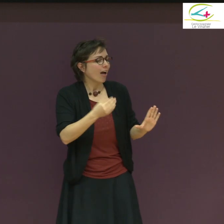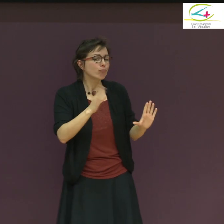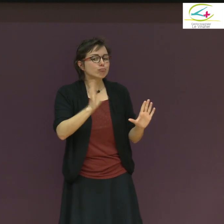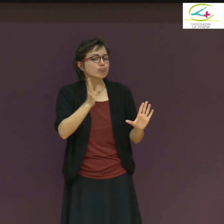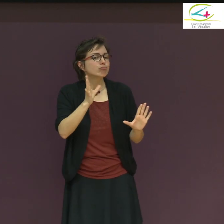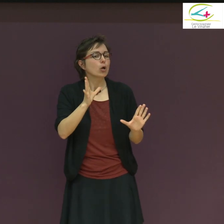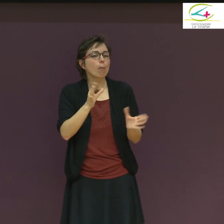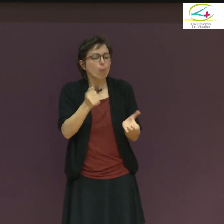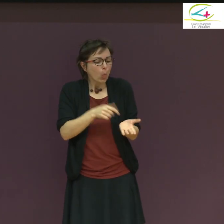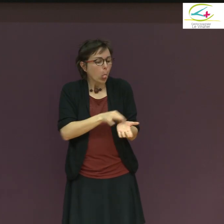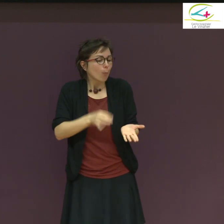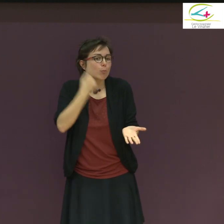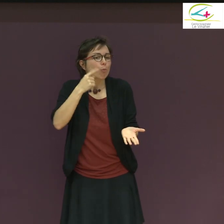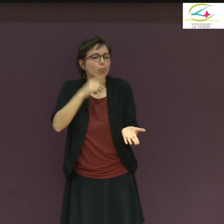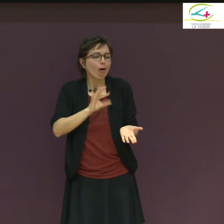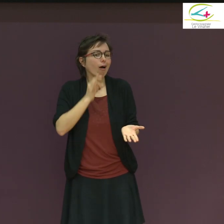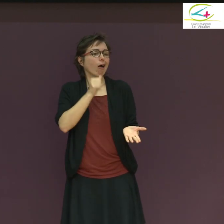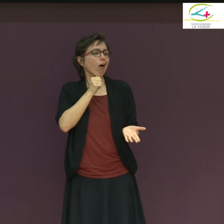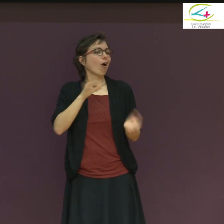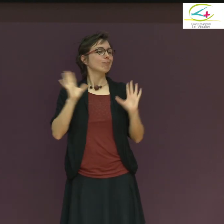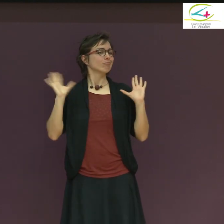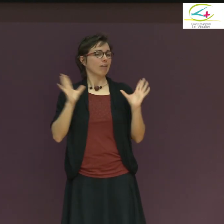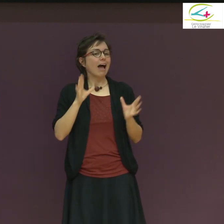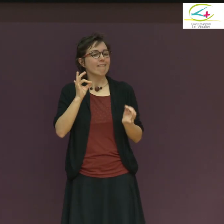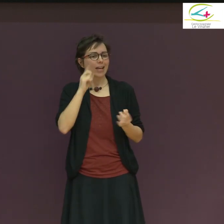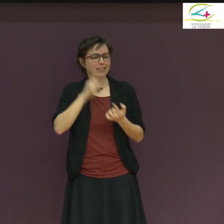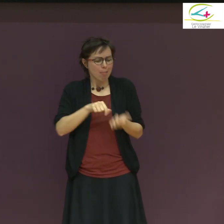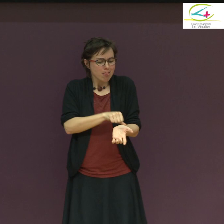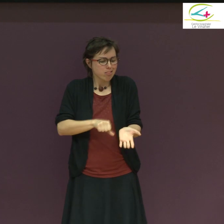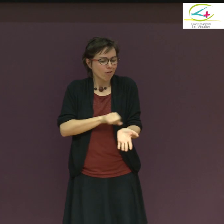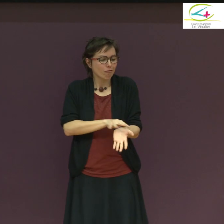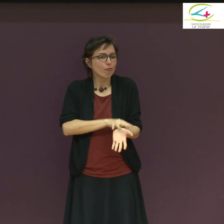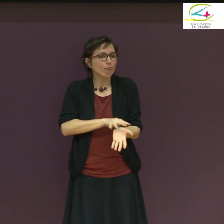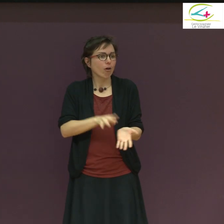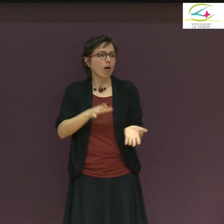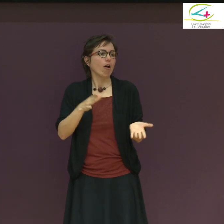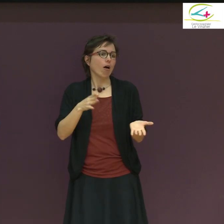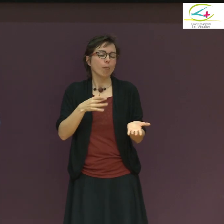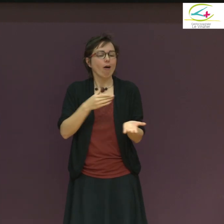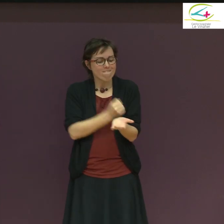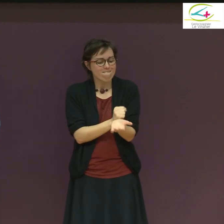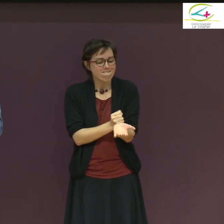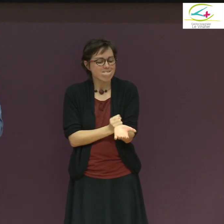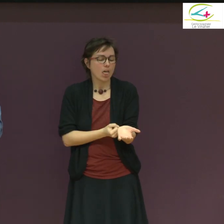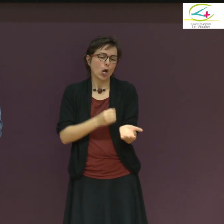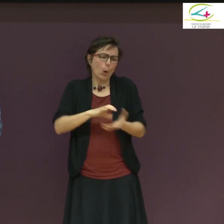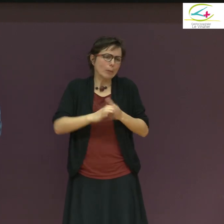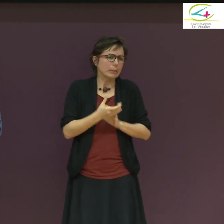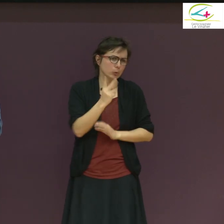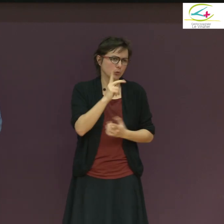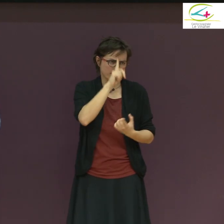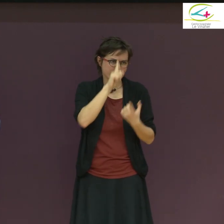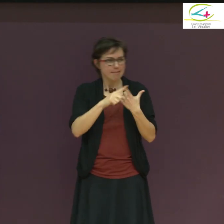petite gratouille. Quand je parle des scarifications, alors c'est plus compliqué les scarifications que la tentative de suicide, mais je parle